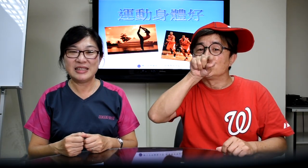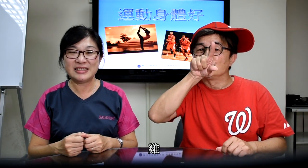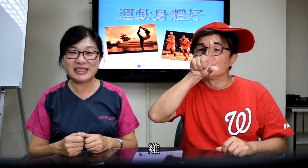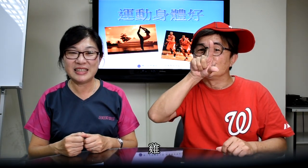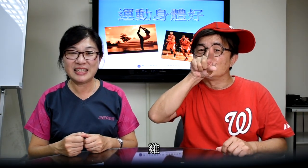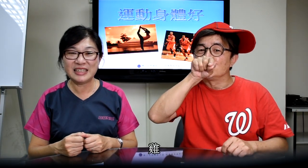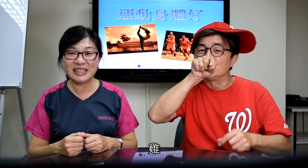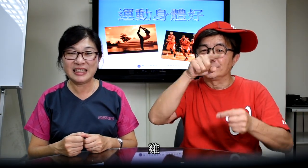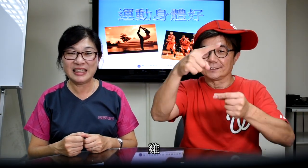鸡